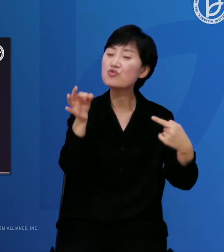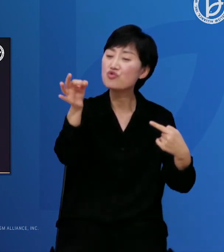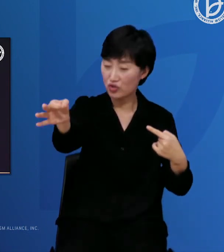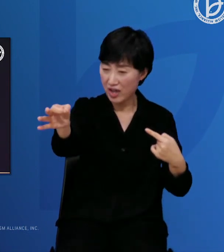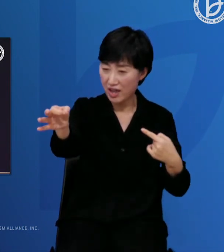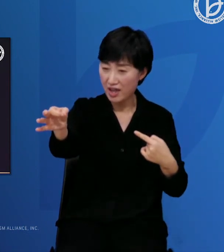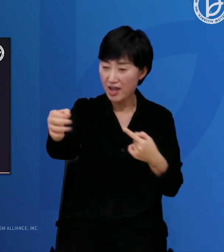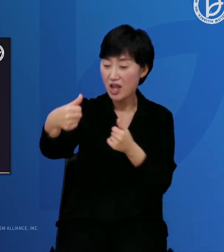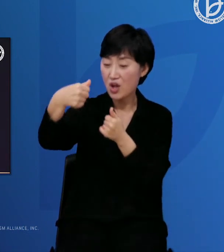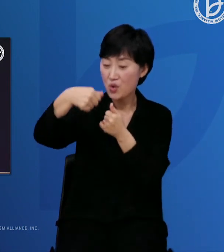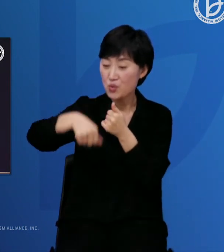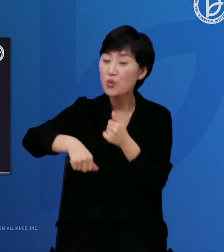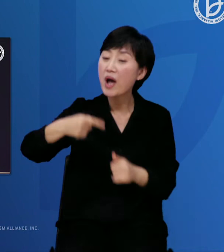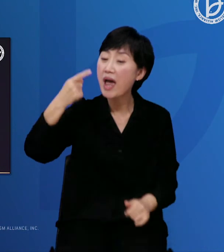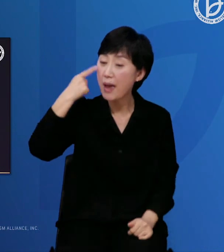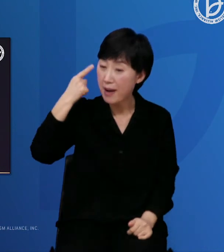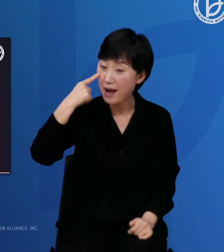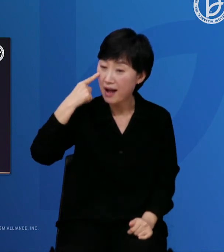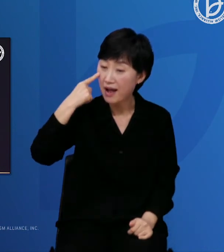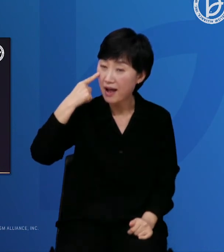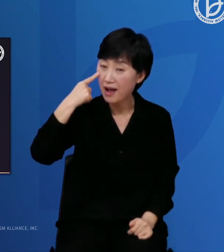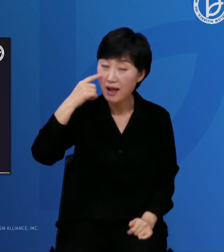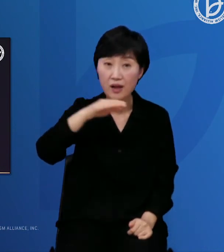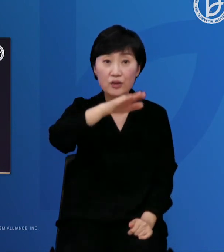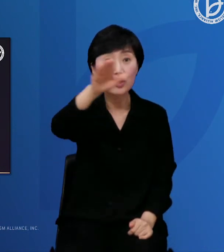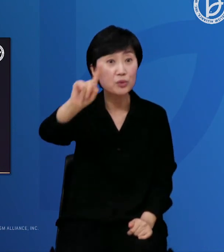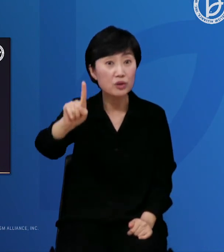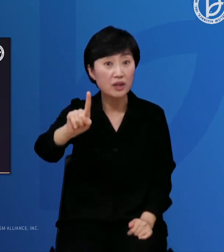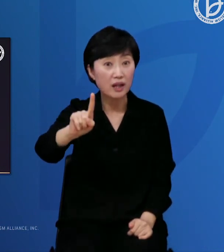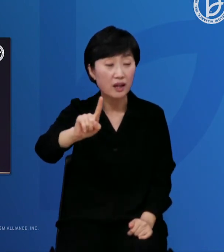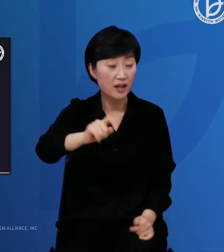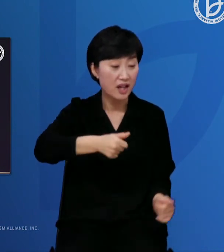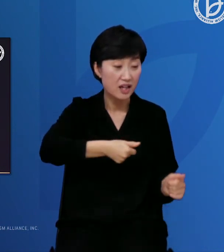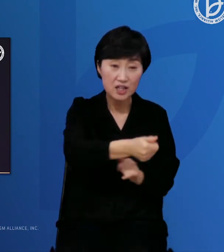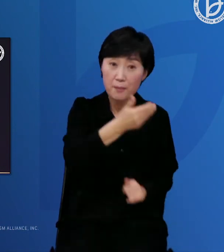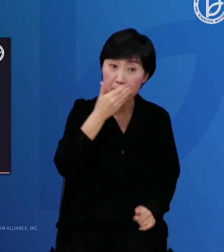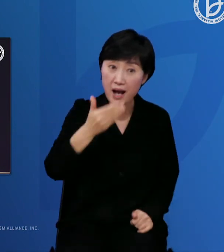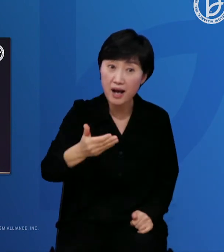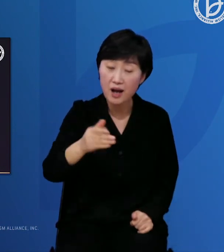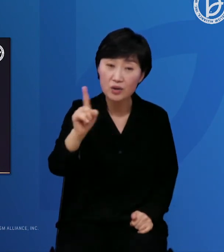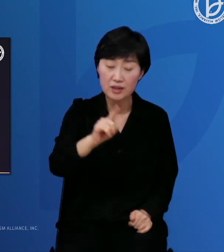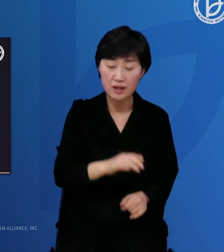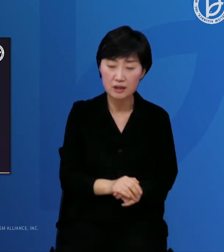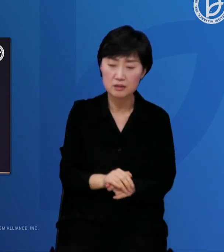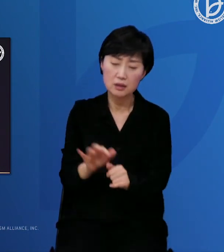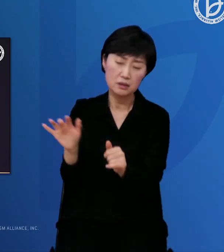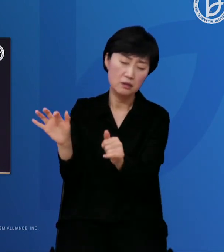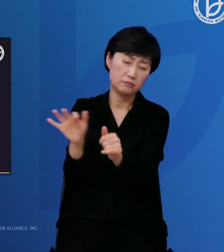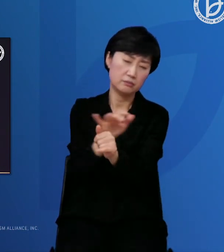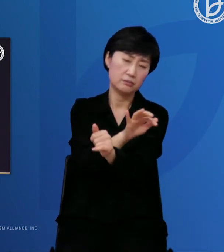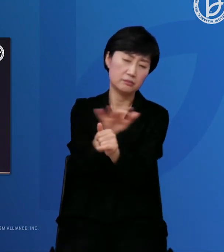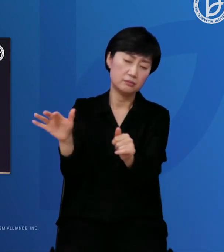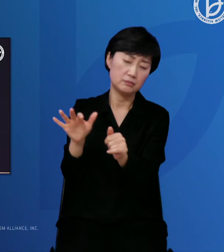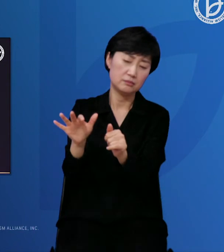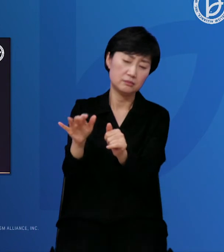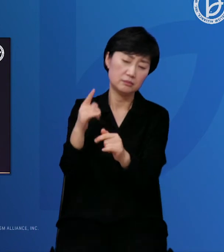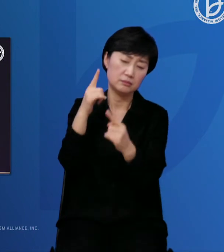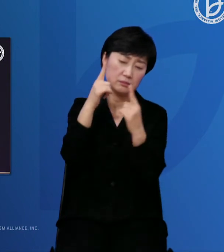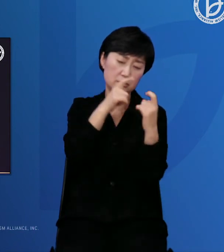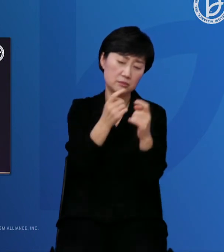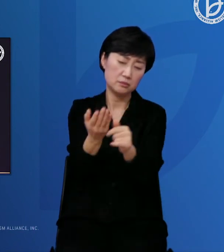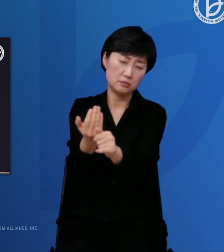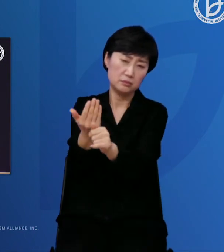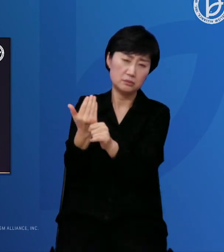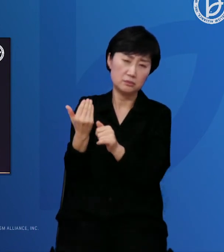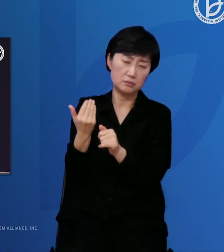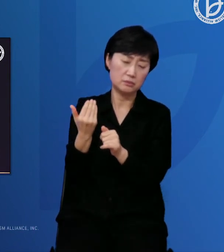then worship me." 이게 사단의 내용입니다. That's the content of Satan. 사단의 방법 내용 알면 여러분 흔들릴 필요가 없어요.